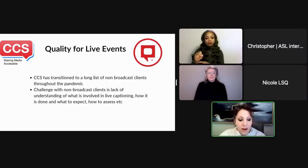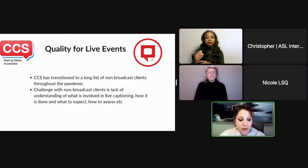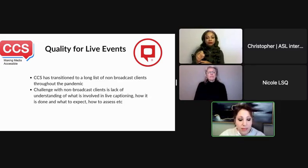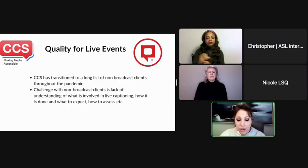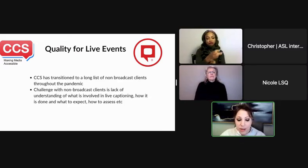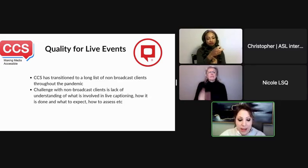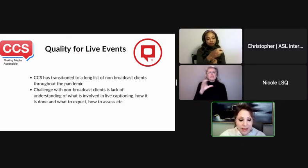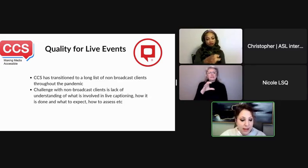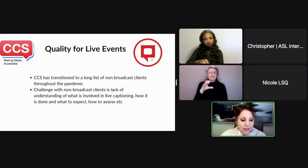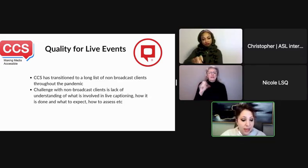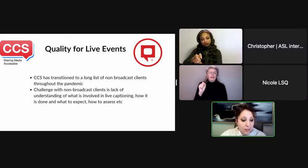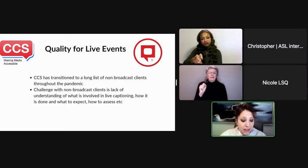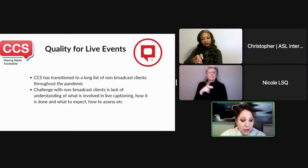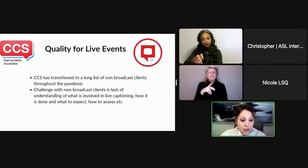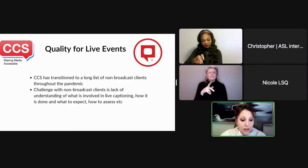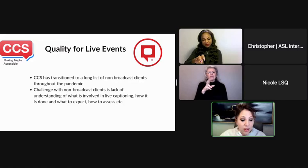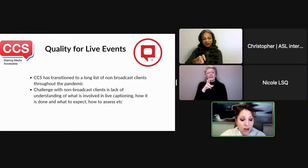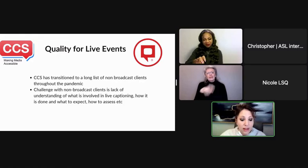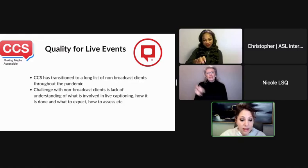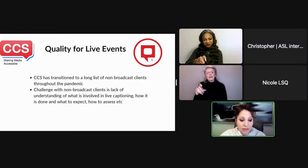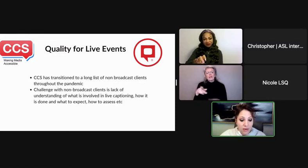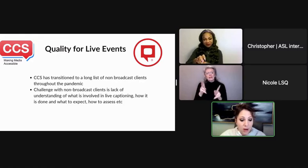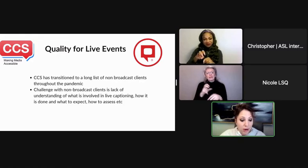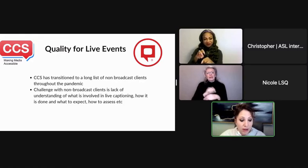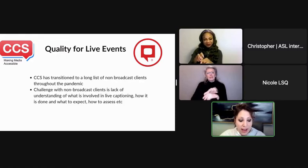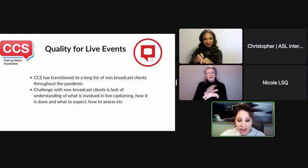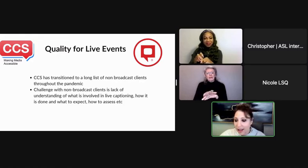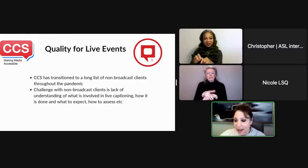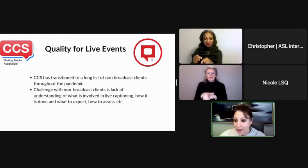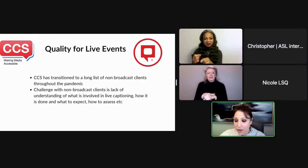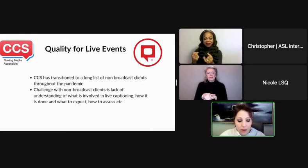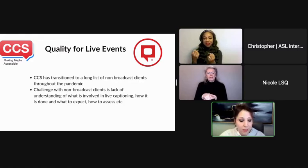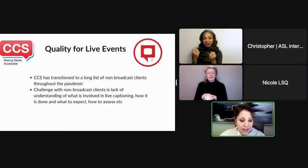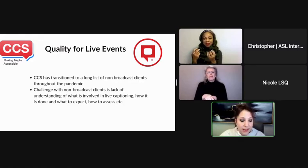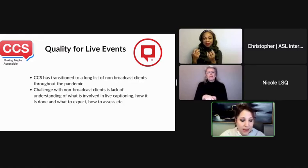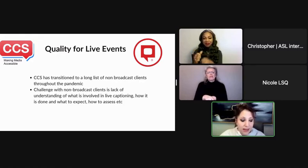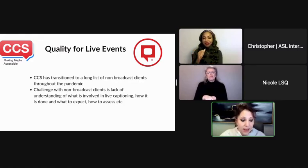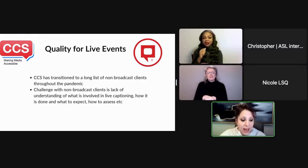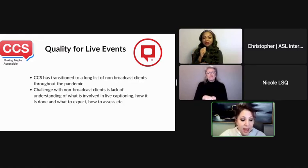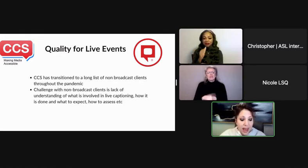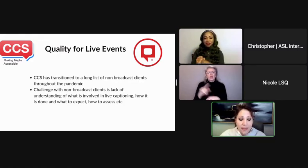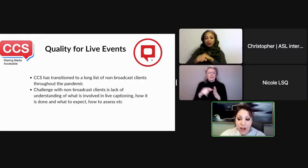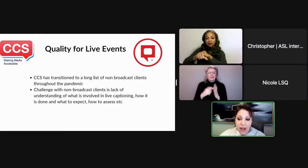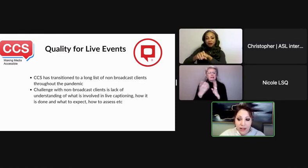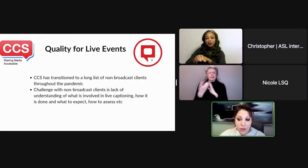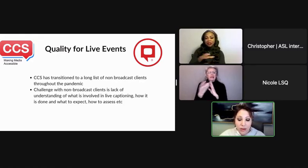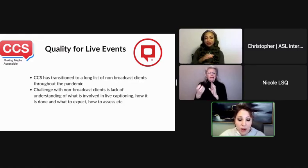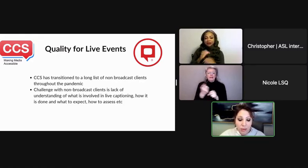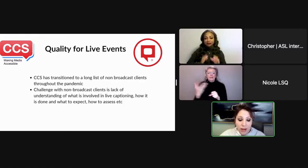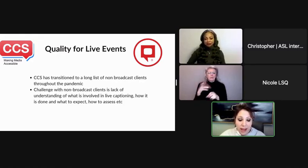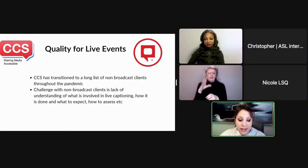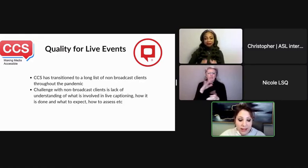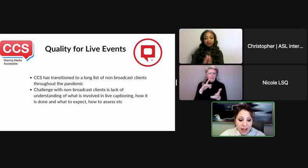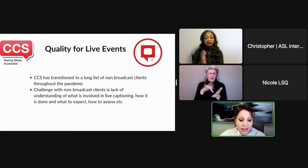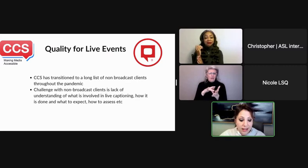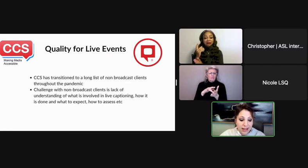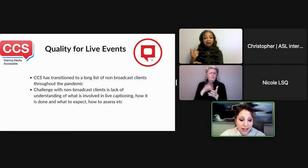CCS fait la transition durant la pandémie de passer des clients qui ne travaillent pas dans le milieu de la